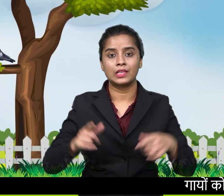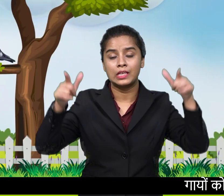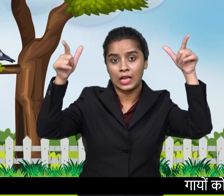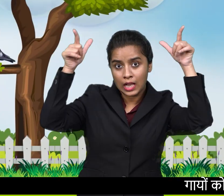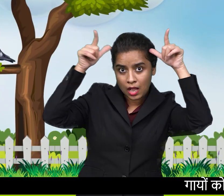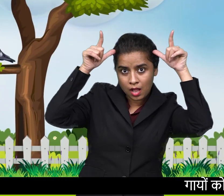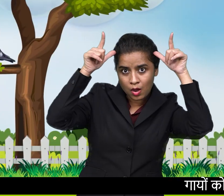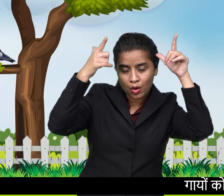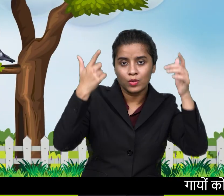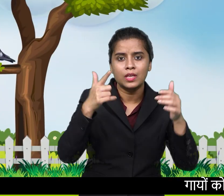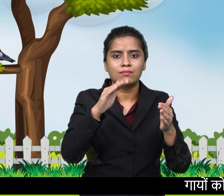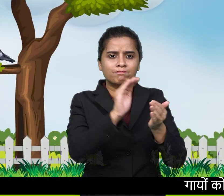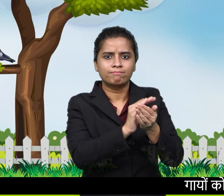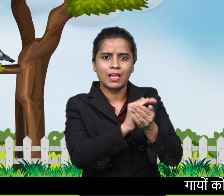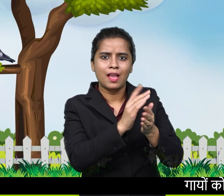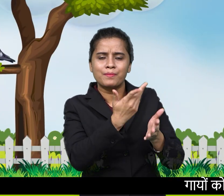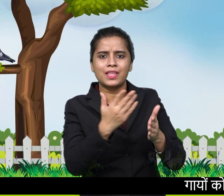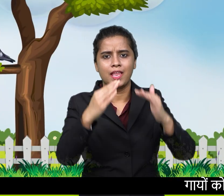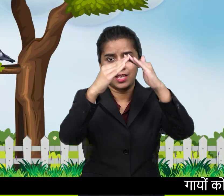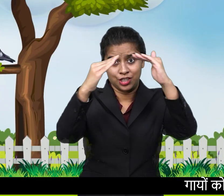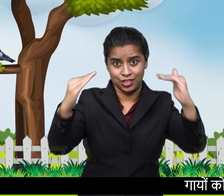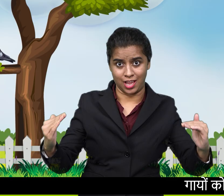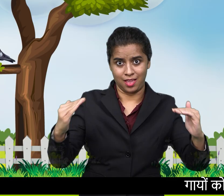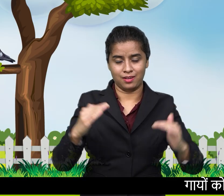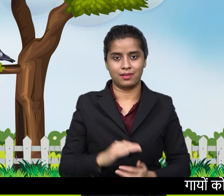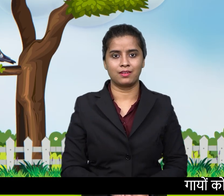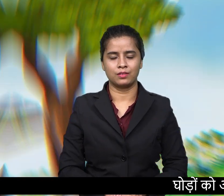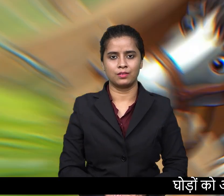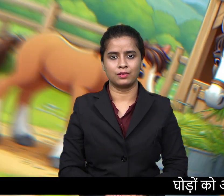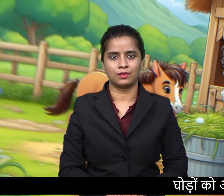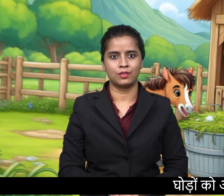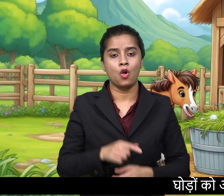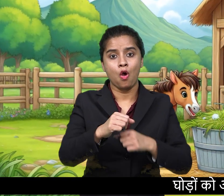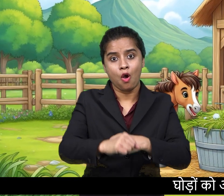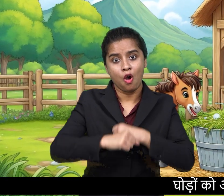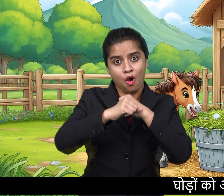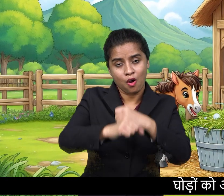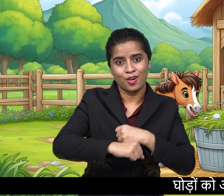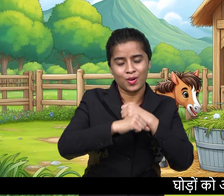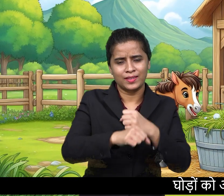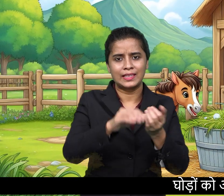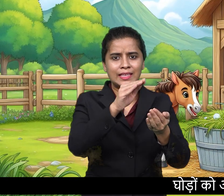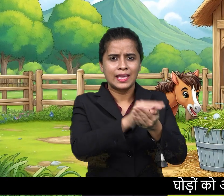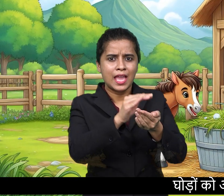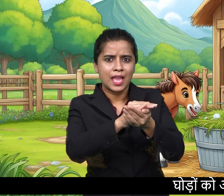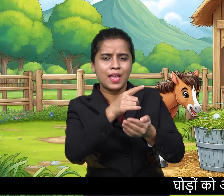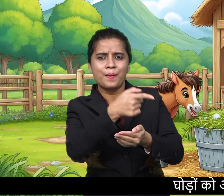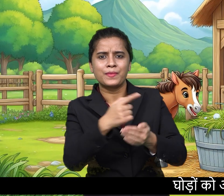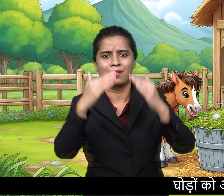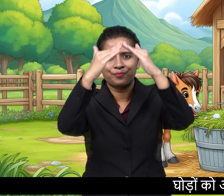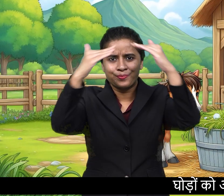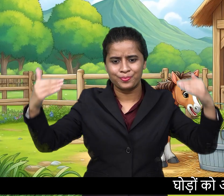गायों को शेड में रखा जाता है, घोड़ों को अस्तबल में रखा जाता है।